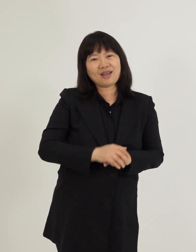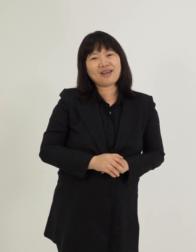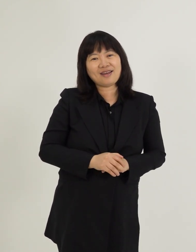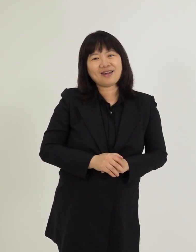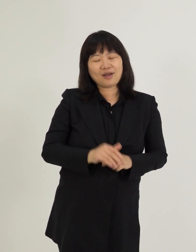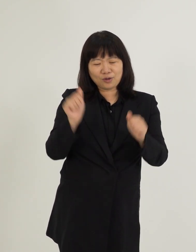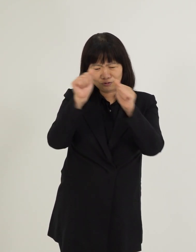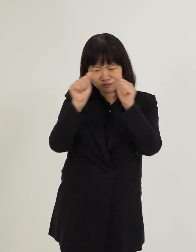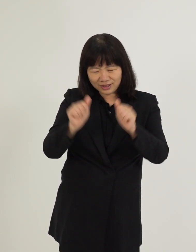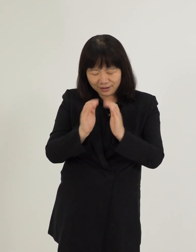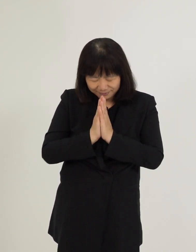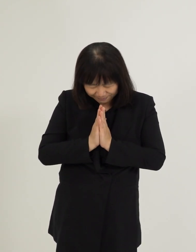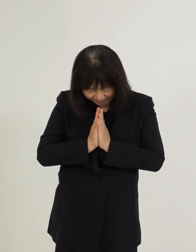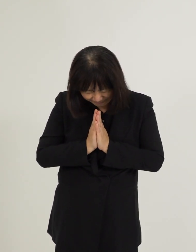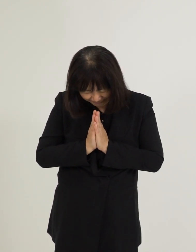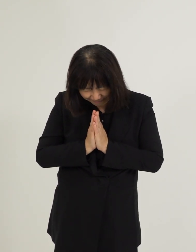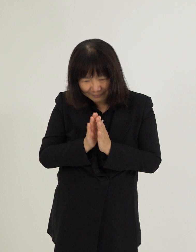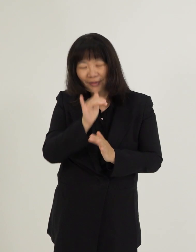우상숭배예요.